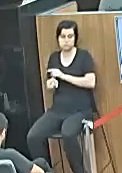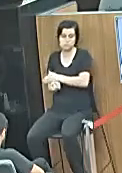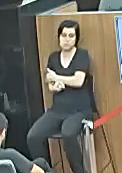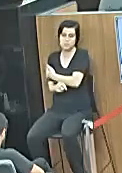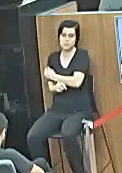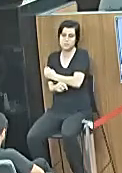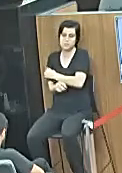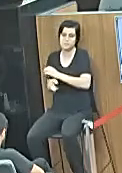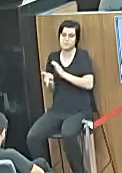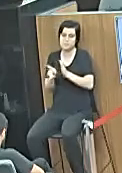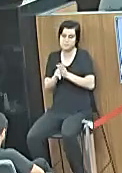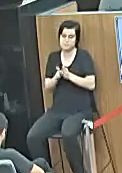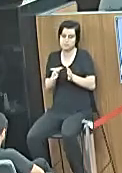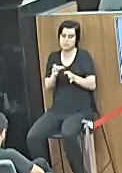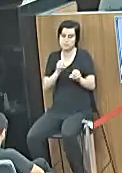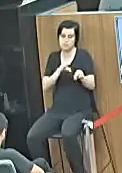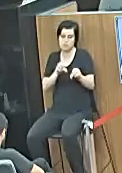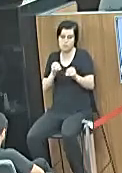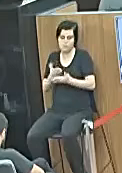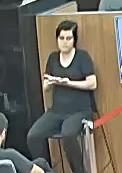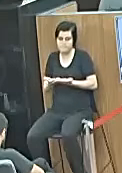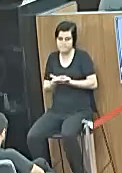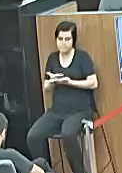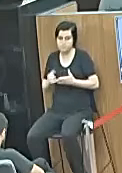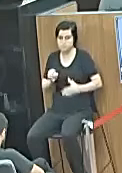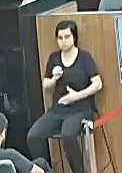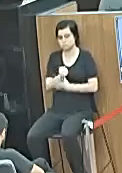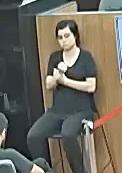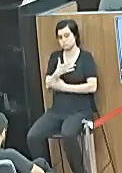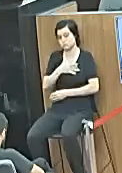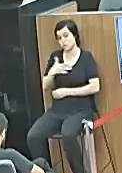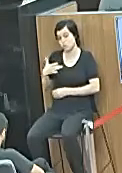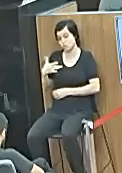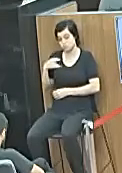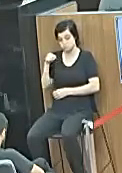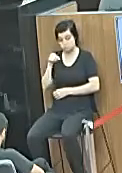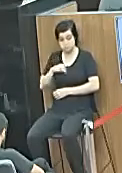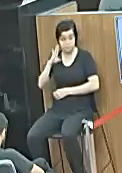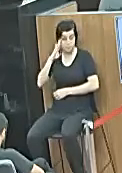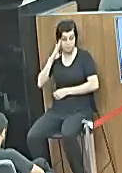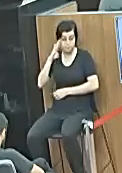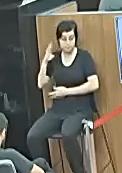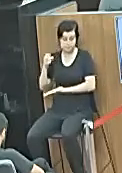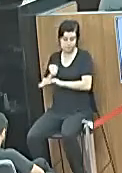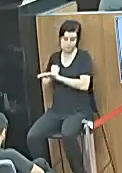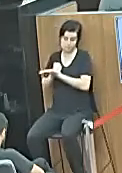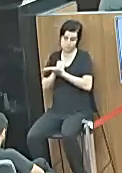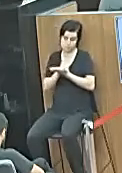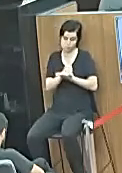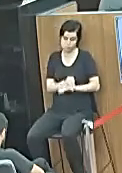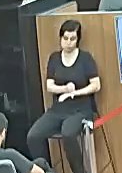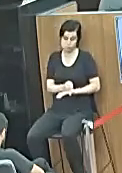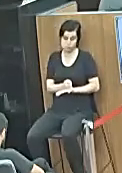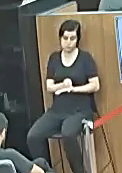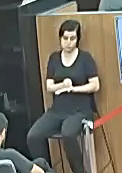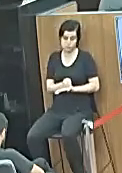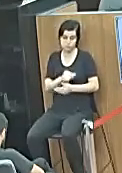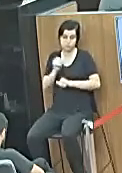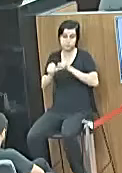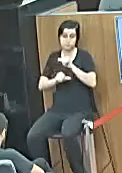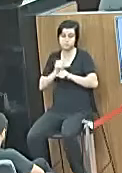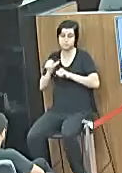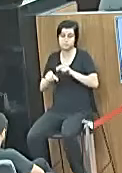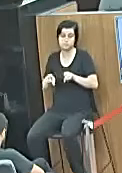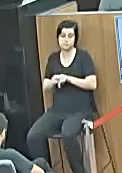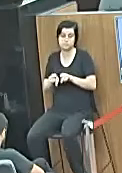básica saúde e segurança pública como público alvo da ação alterar o